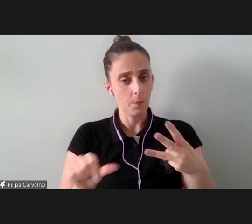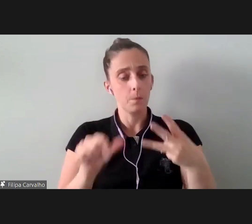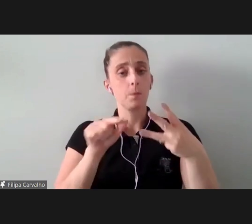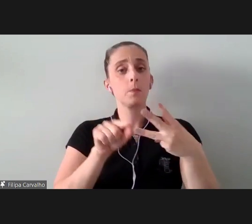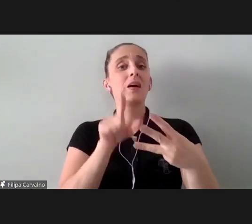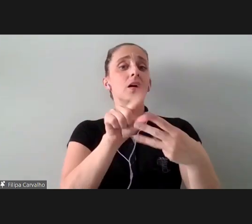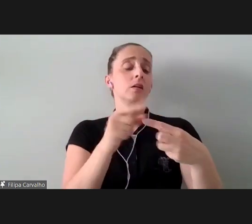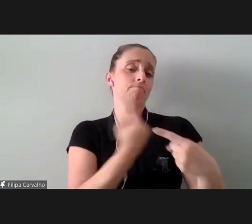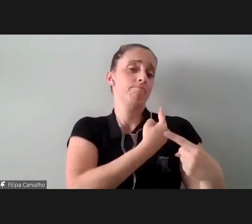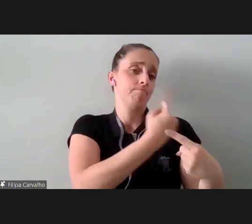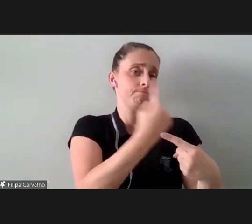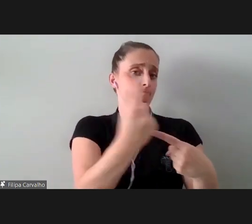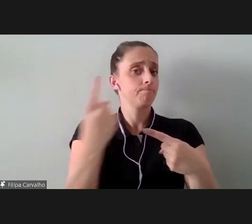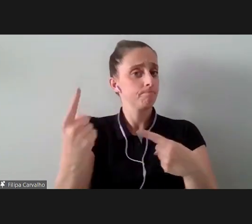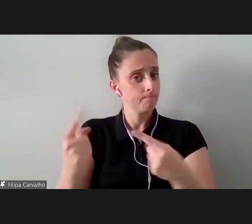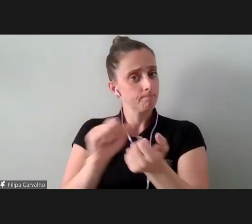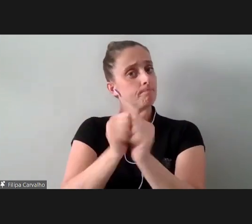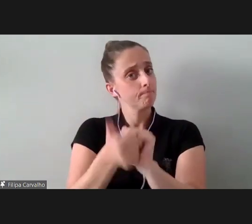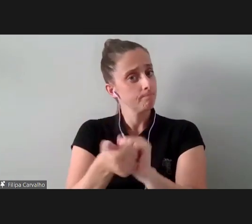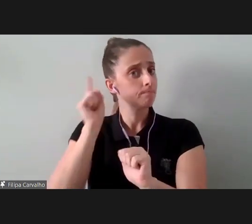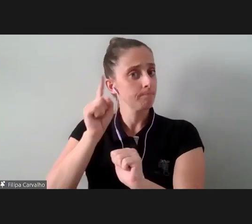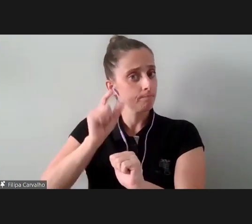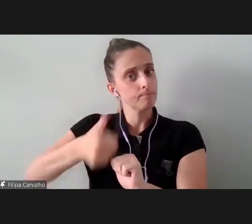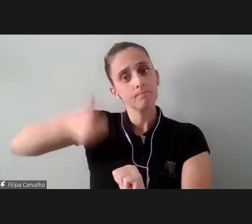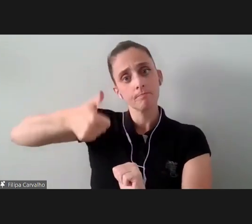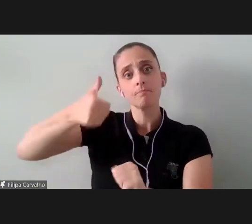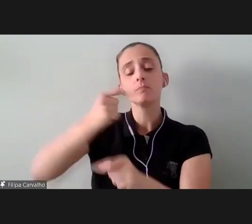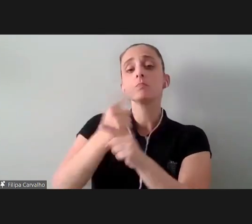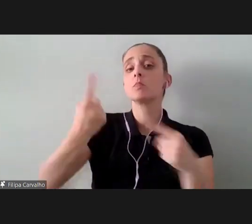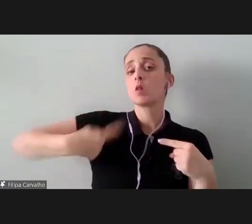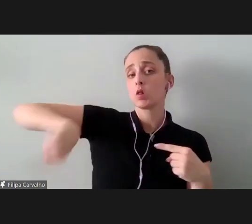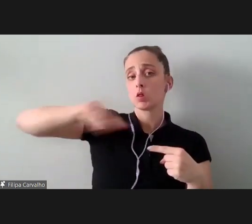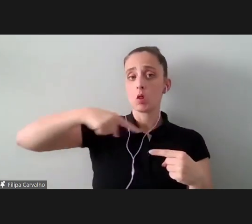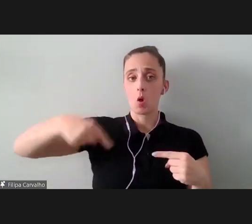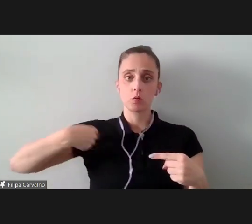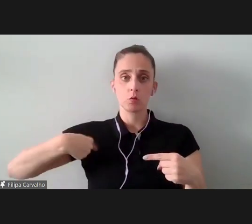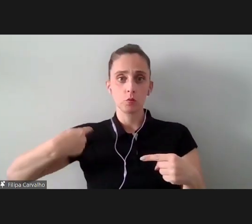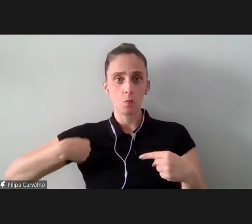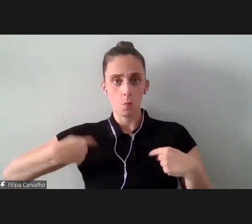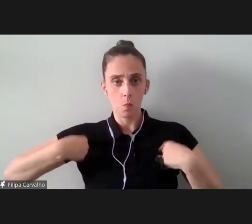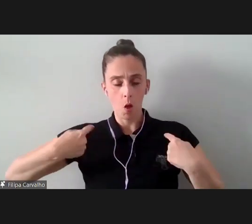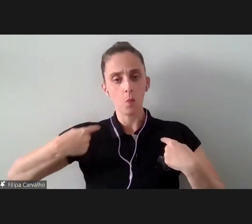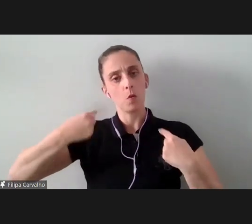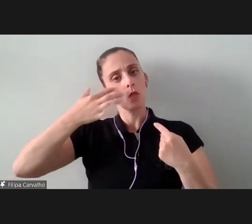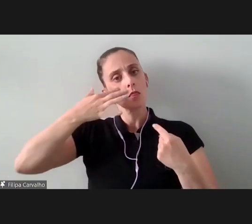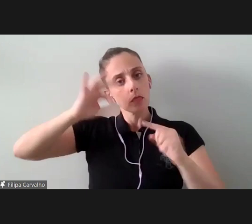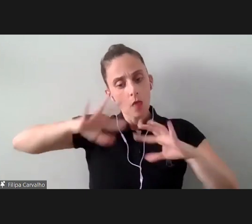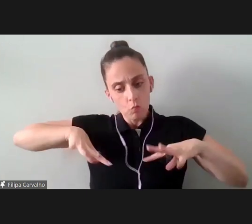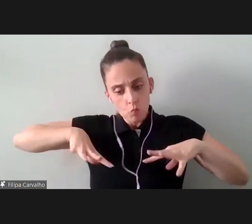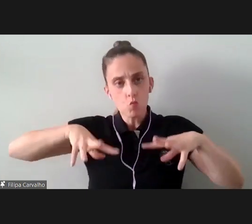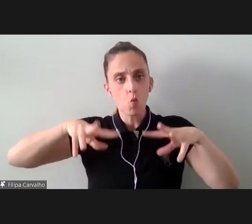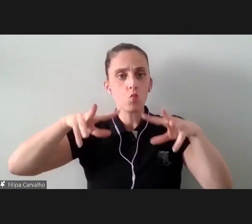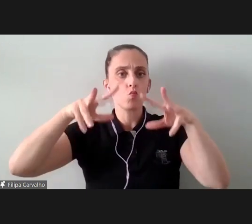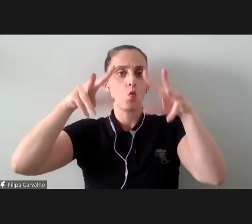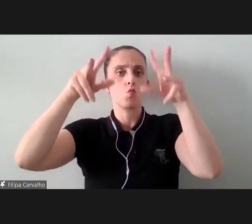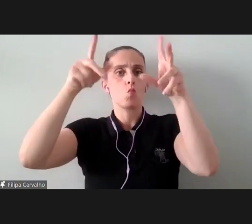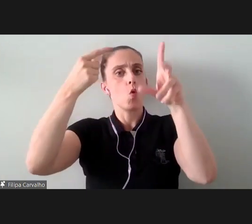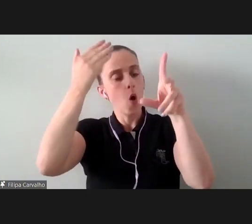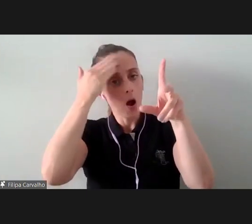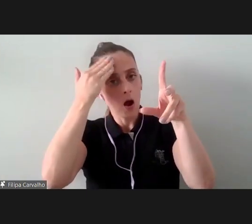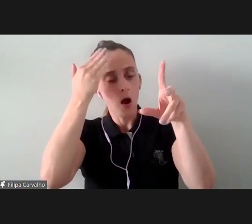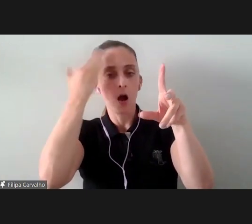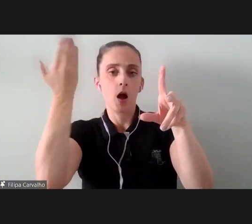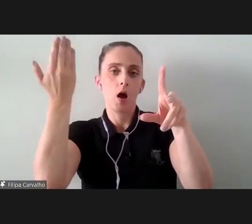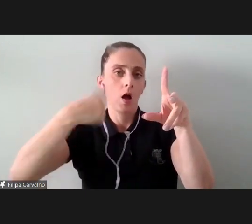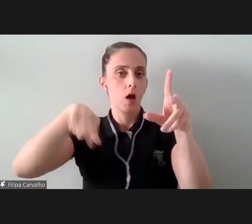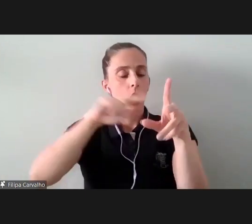é muito importante que a gente, portanto, né, se preocupe em desenvolver as competências necessárias, né,